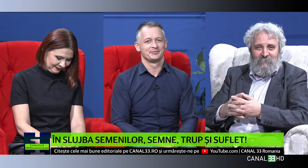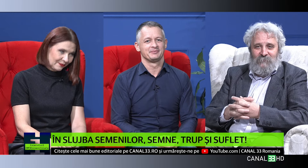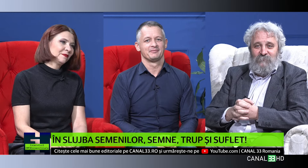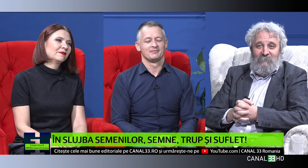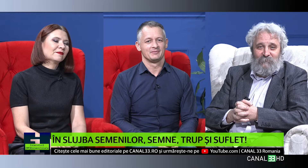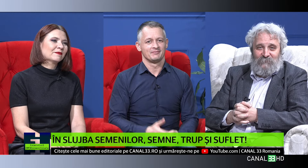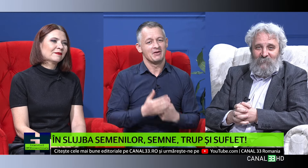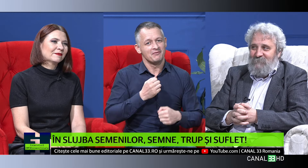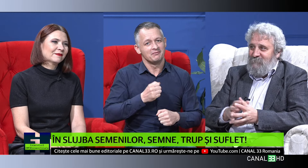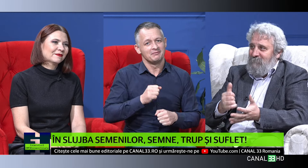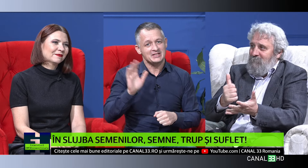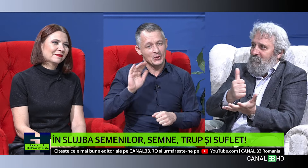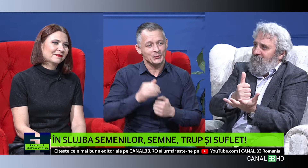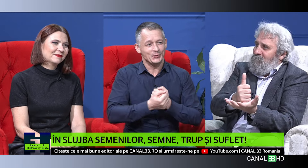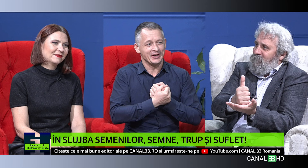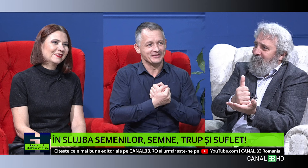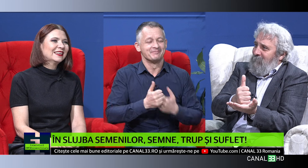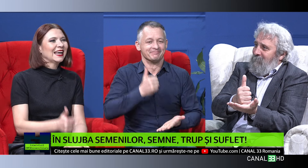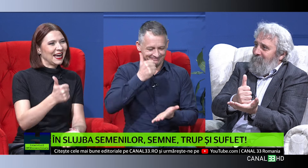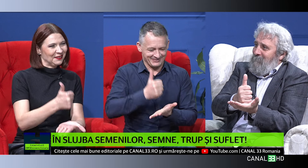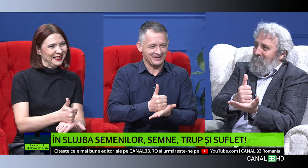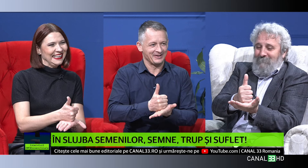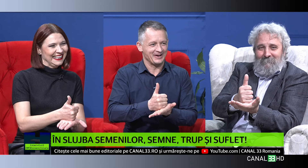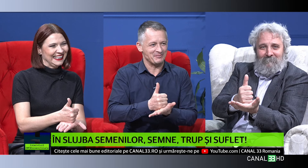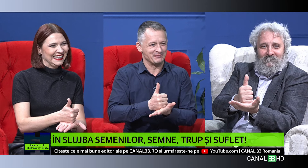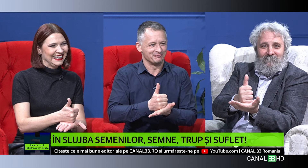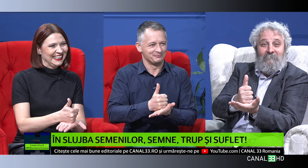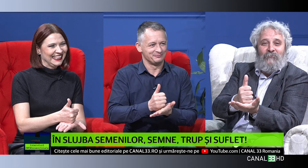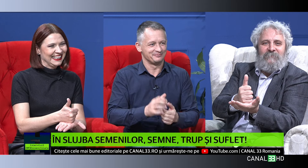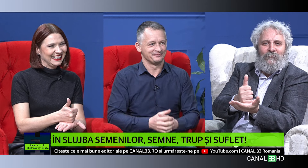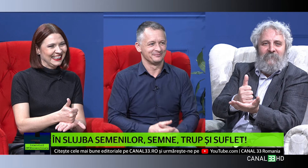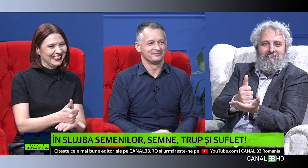și vă spun doar atât. Ăsta e? Amin. Toate bune!